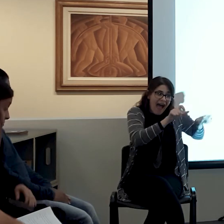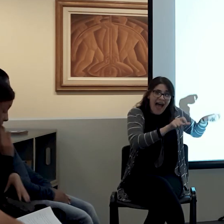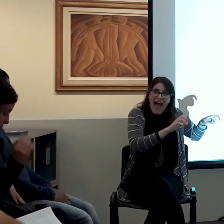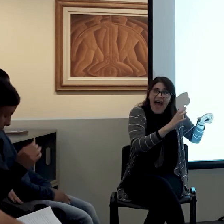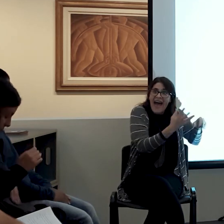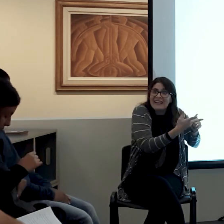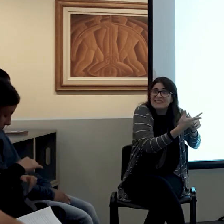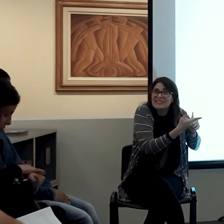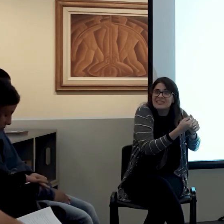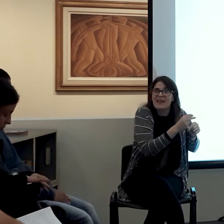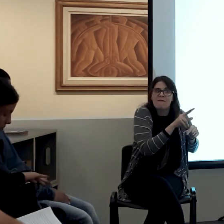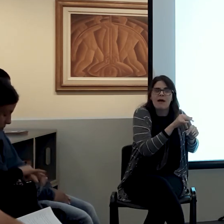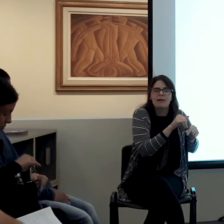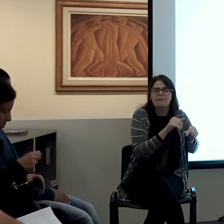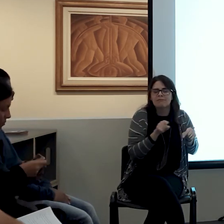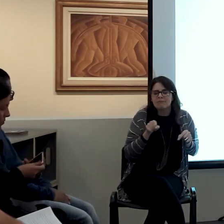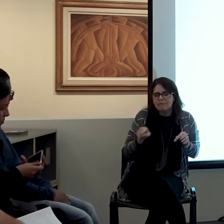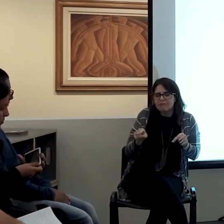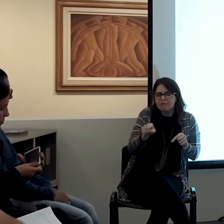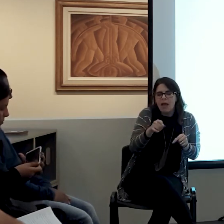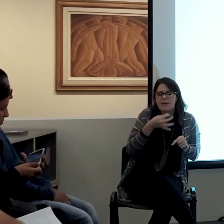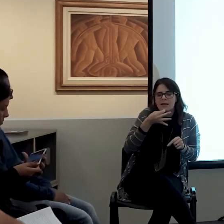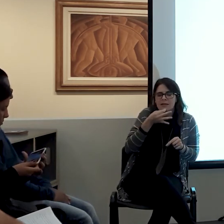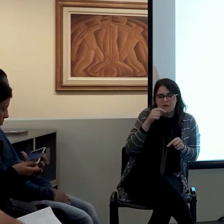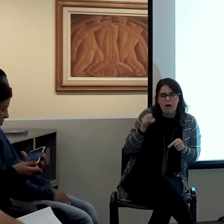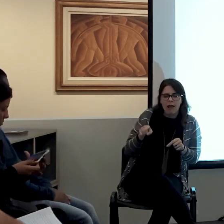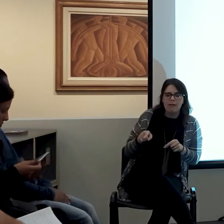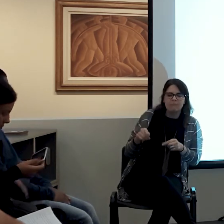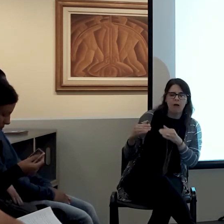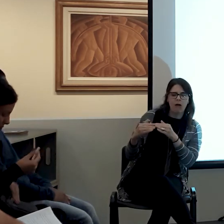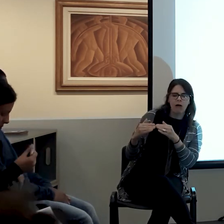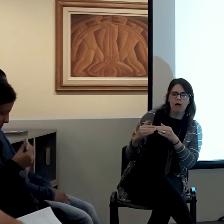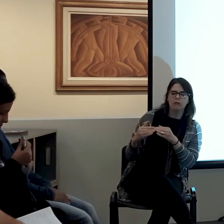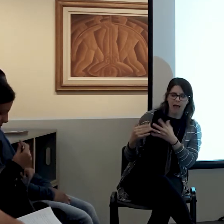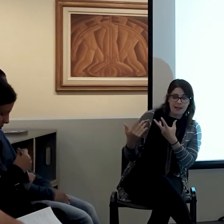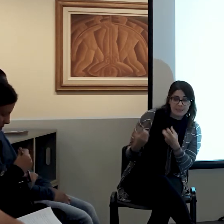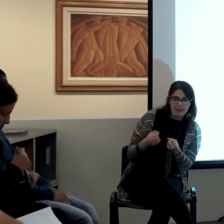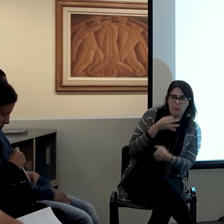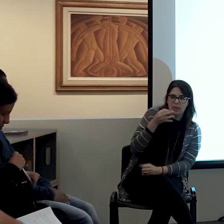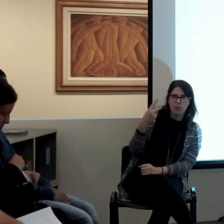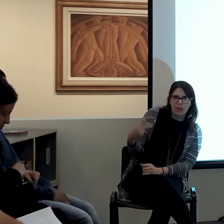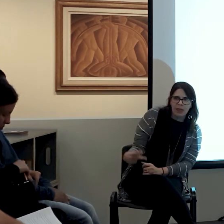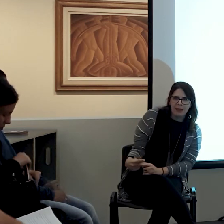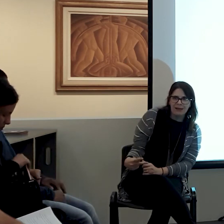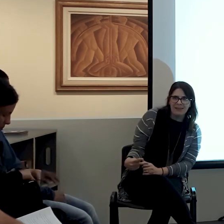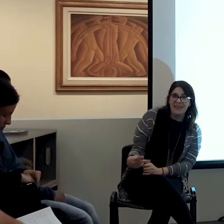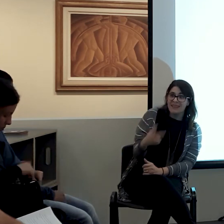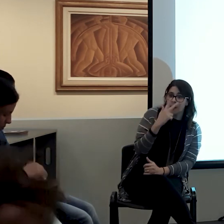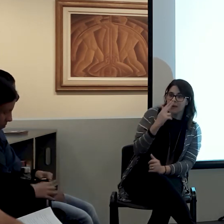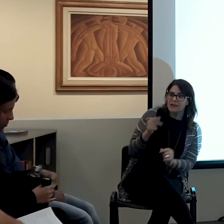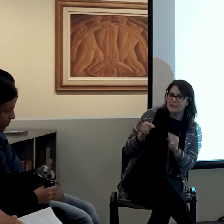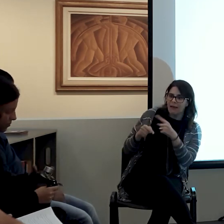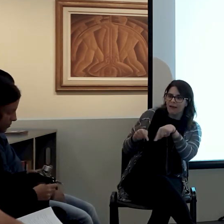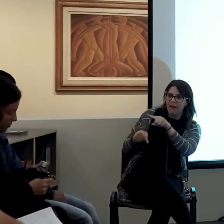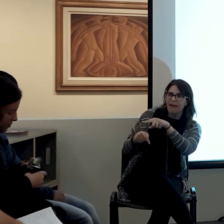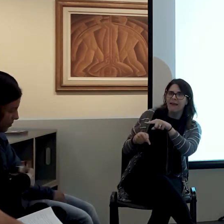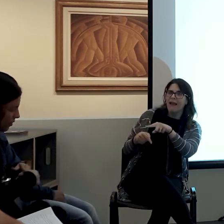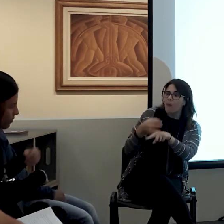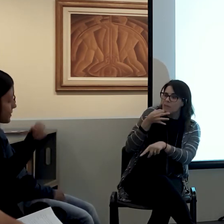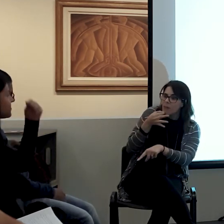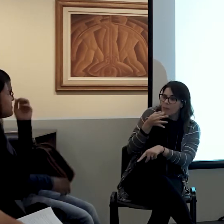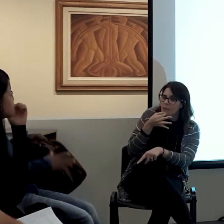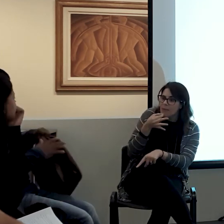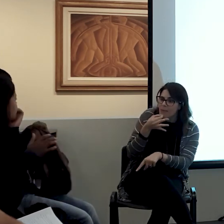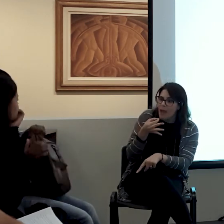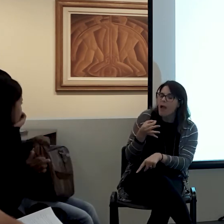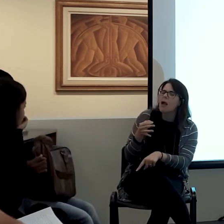As novas galerias, os salões dos enjeitados, daqueles que não podem participar, então vão chamar um sujeito para escrever sobre